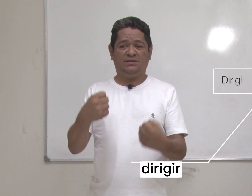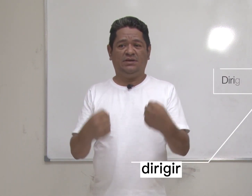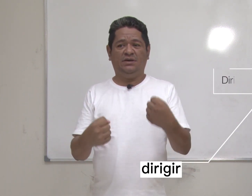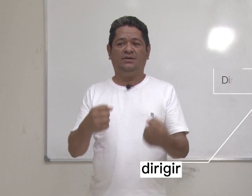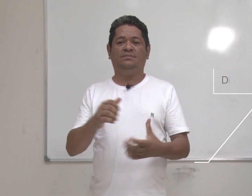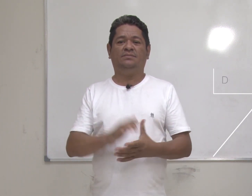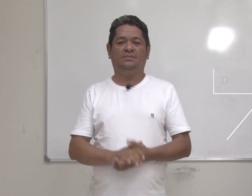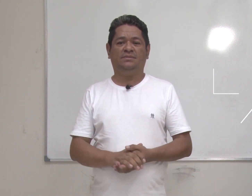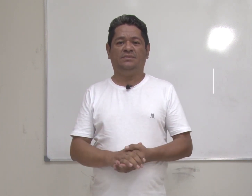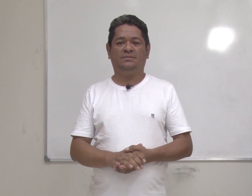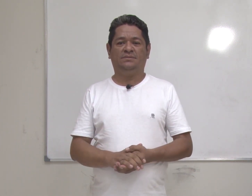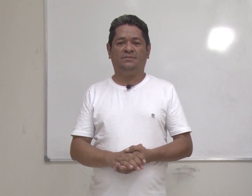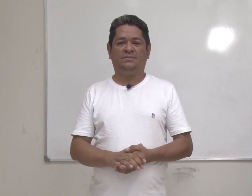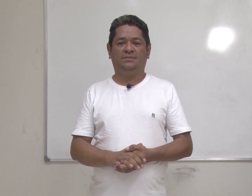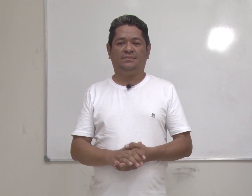dirigir,